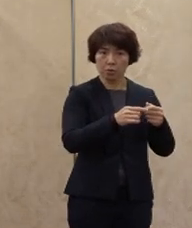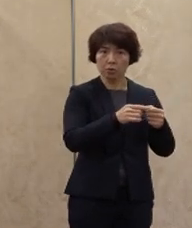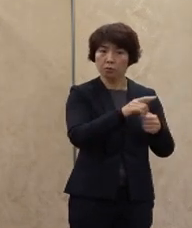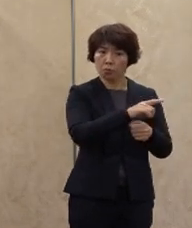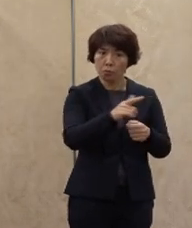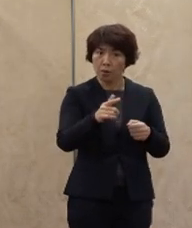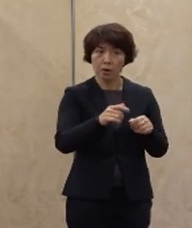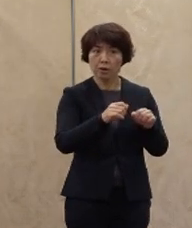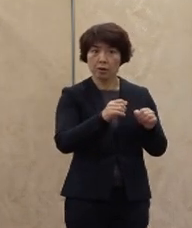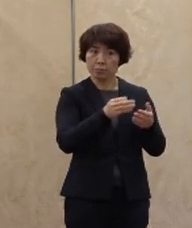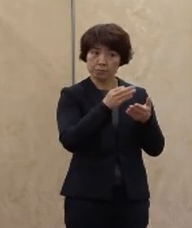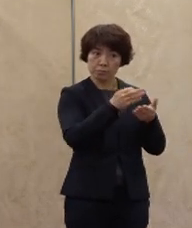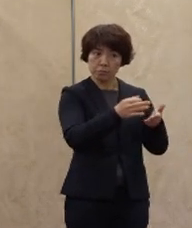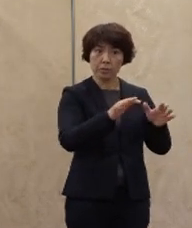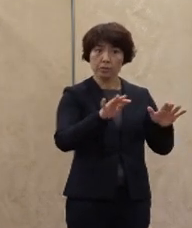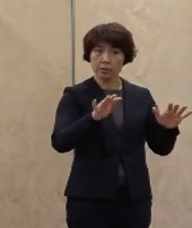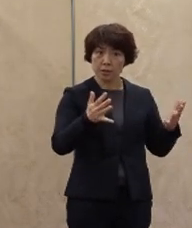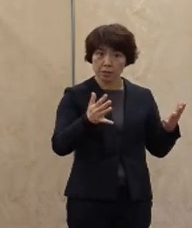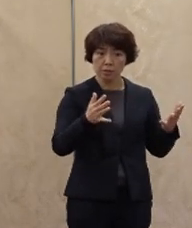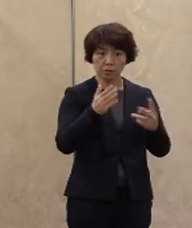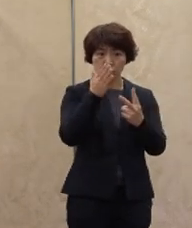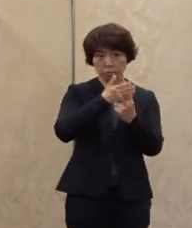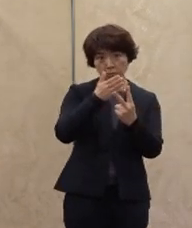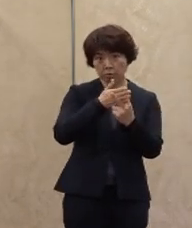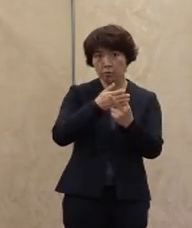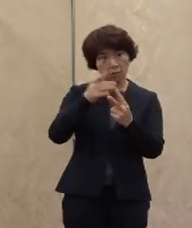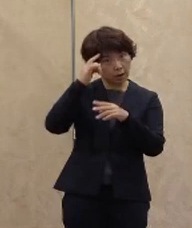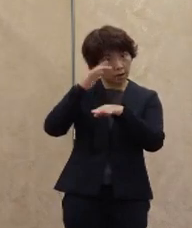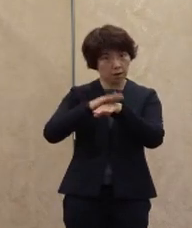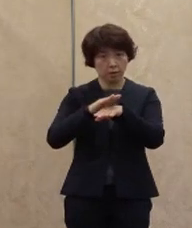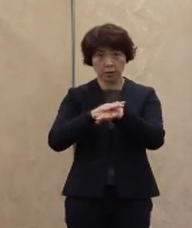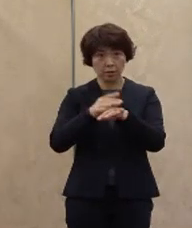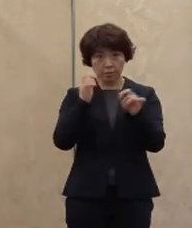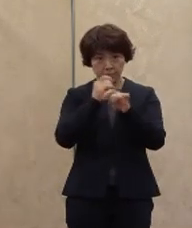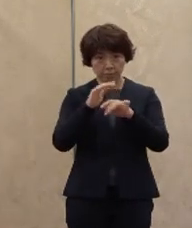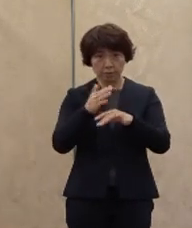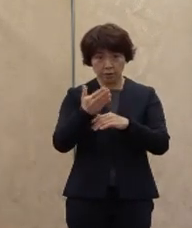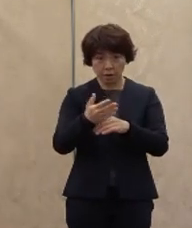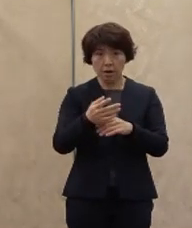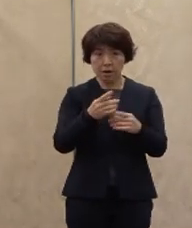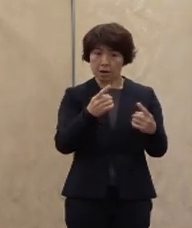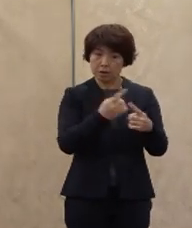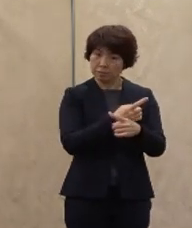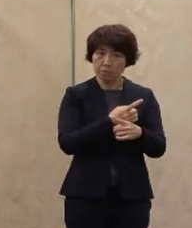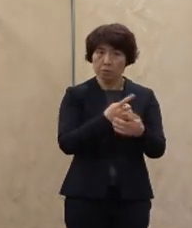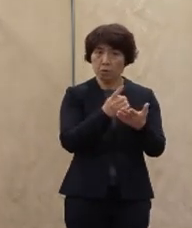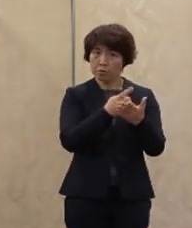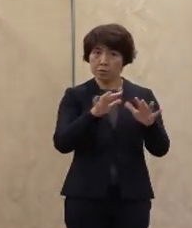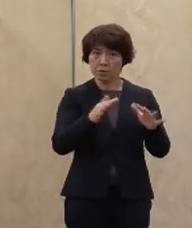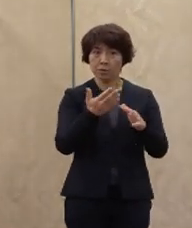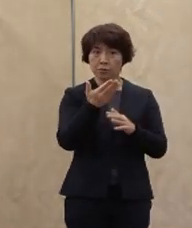向で今のところは変わりはないでしょうか。でこれま今後も検討とかないでしょうかというの。